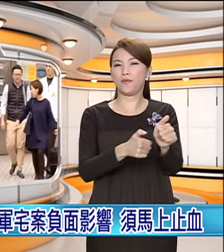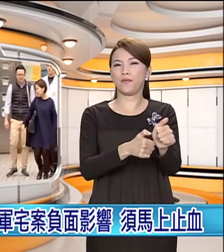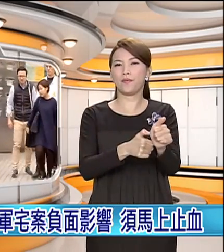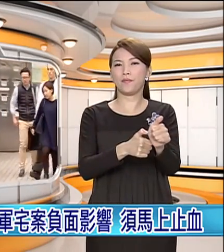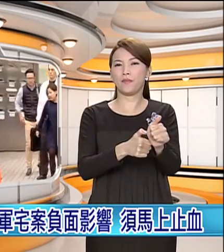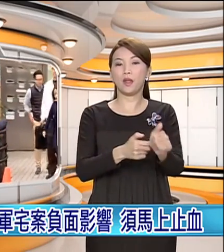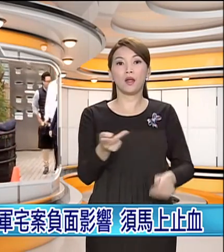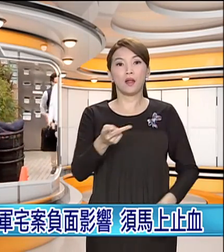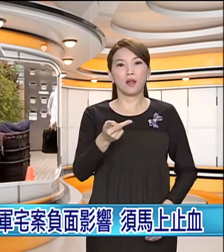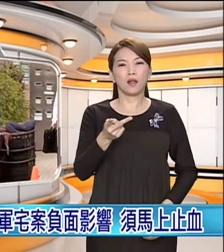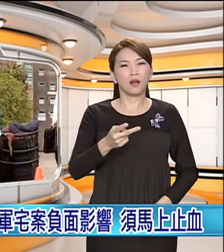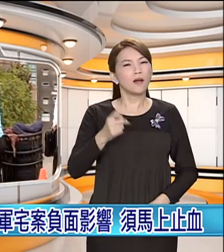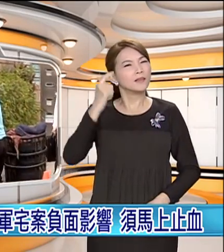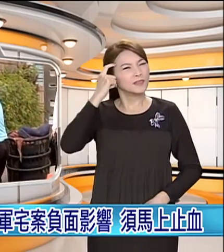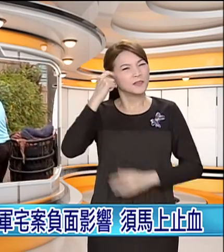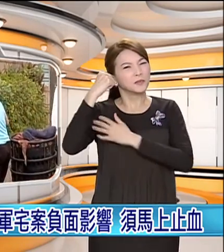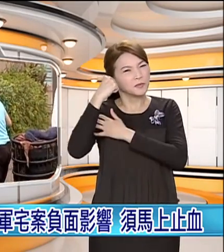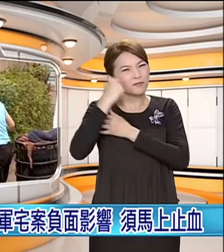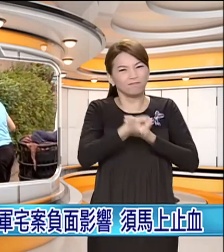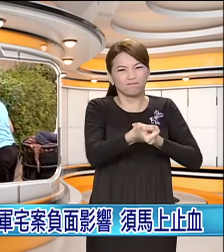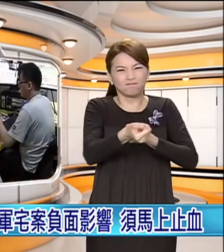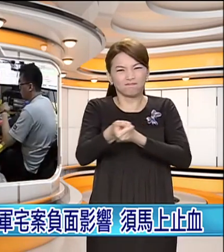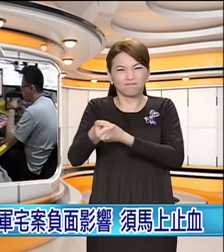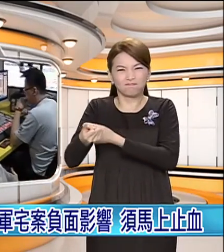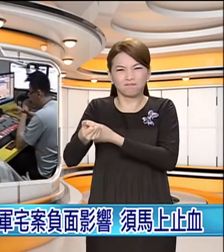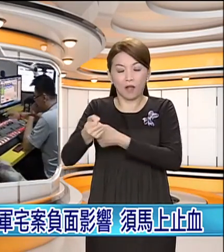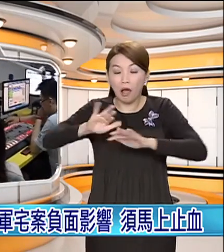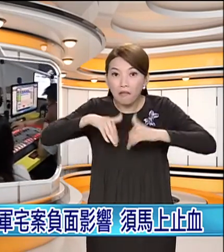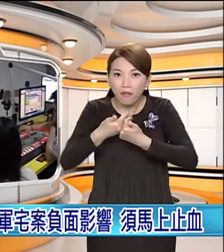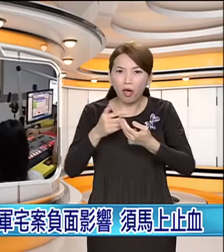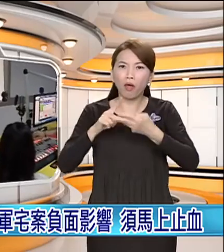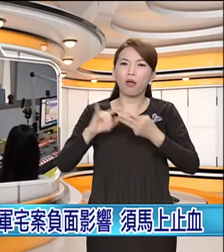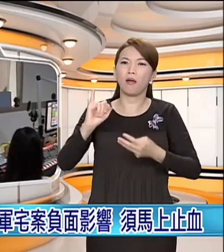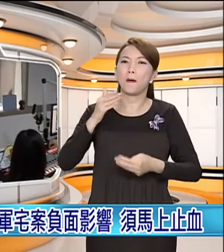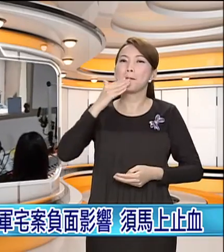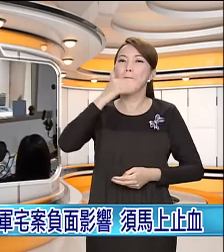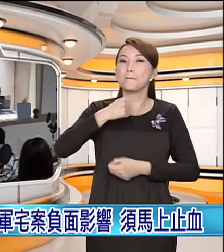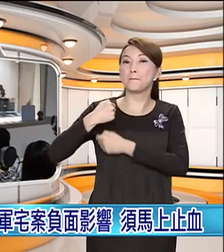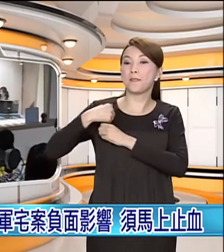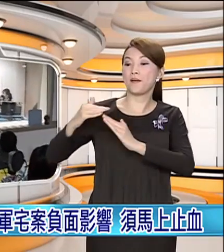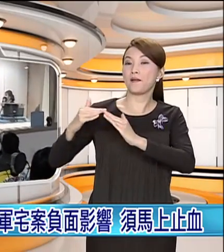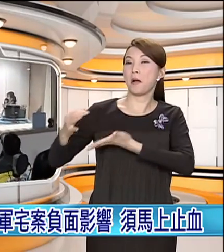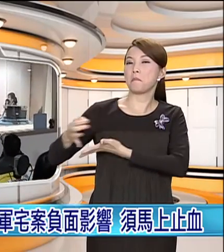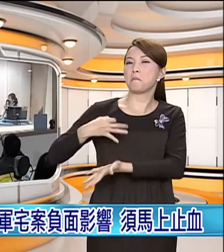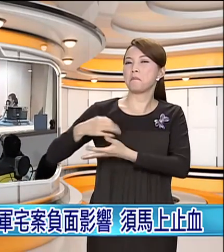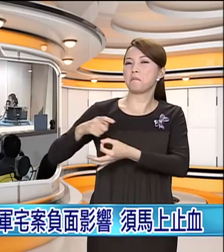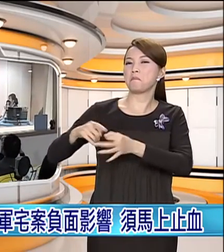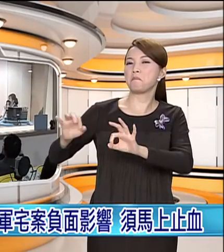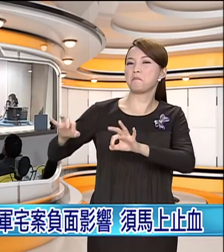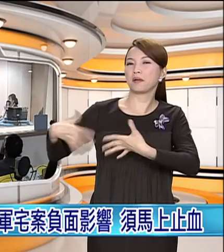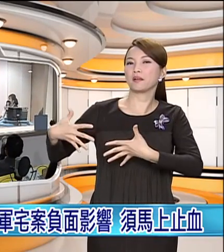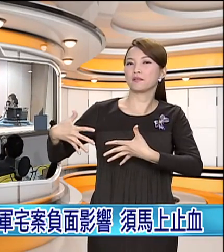力拼选战，反而被王如玄军宅风暴笼罩， 低气压拖累选